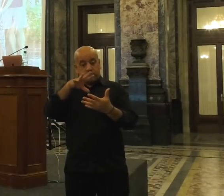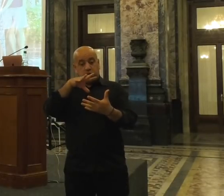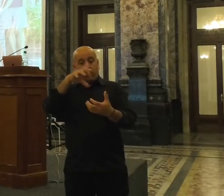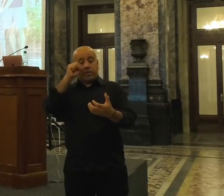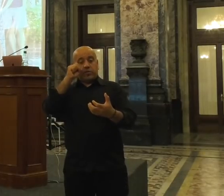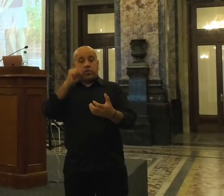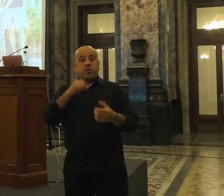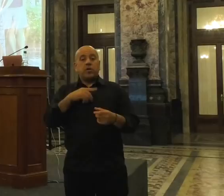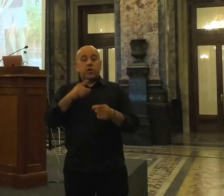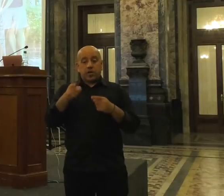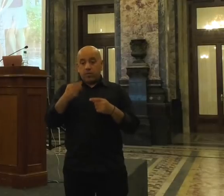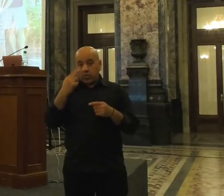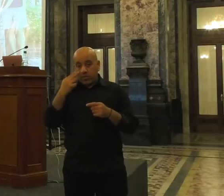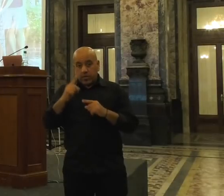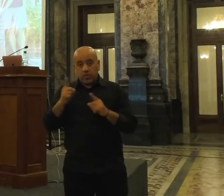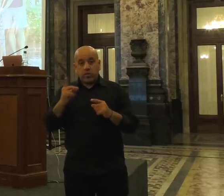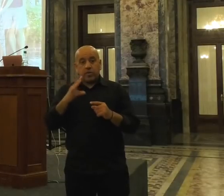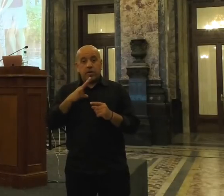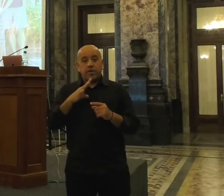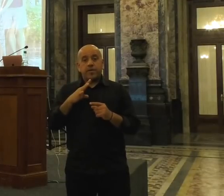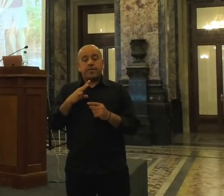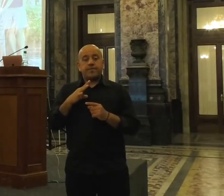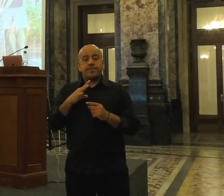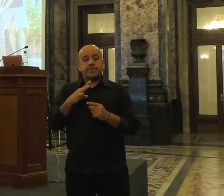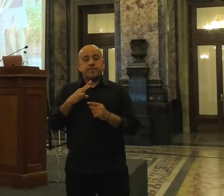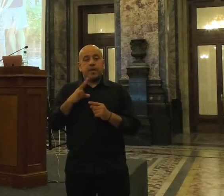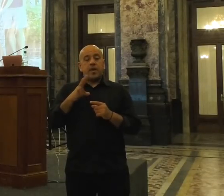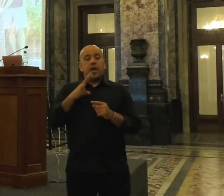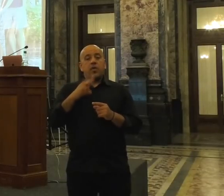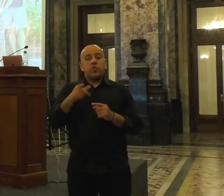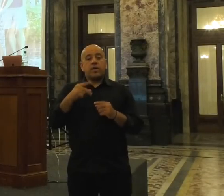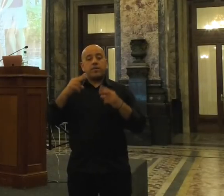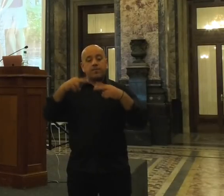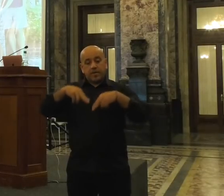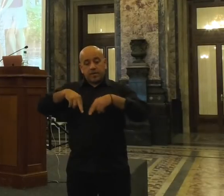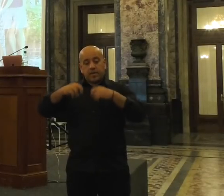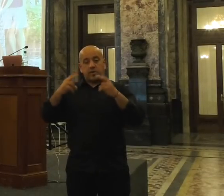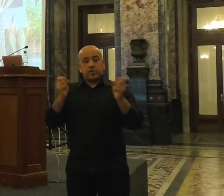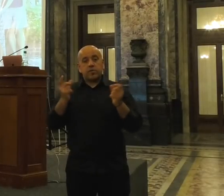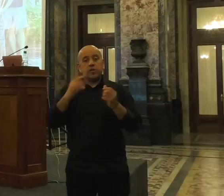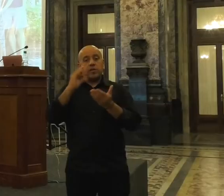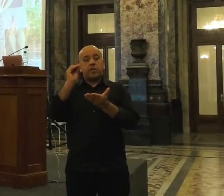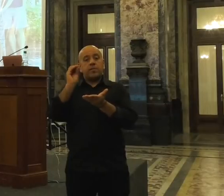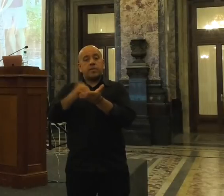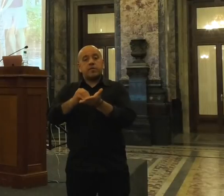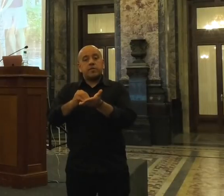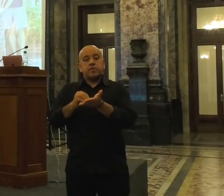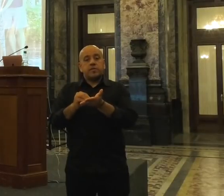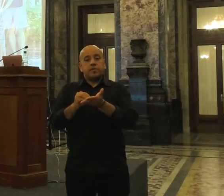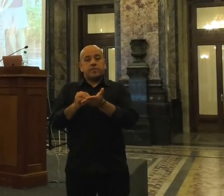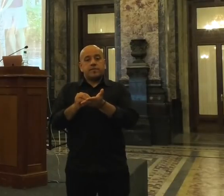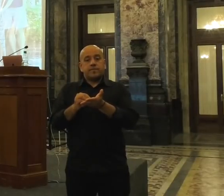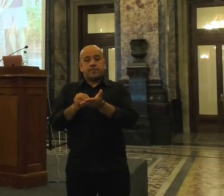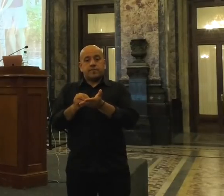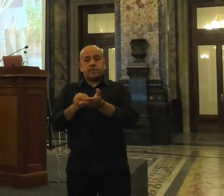para ellos. Y también hay una investigación interesante en el campo aplicado de atención